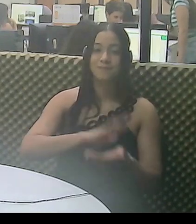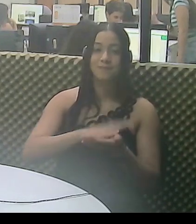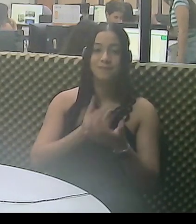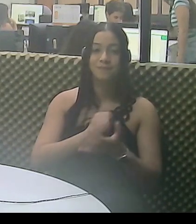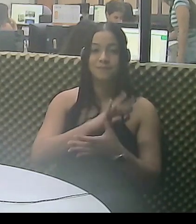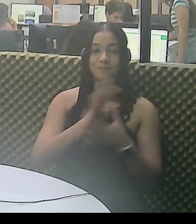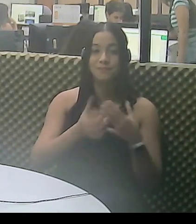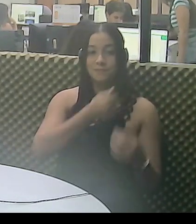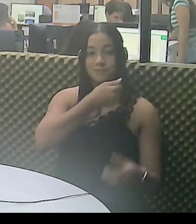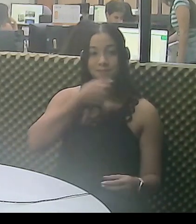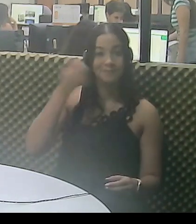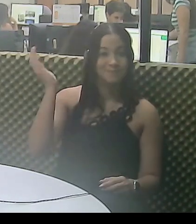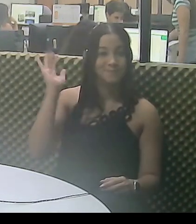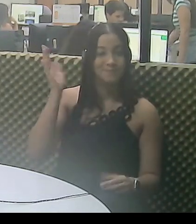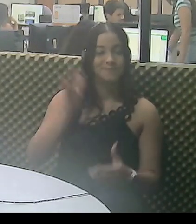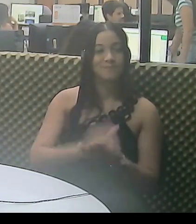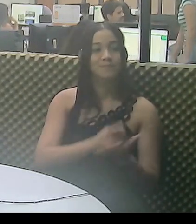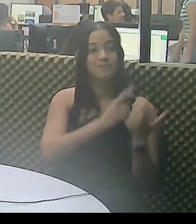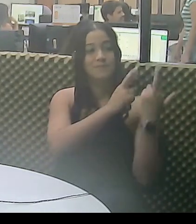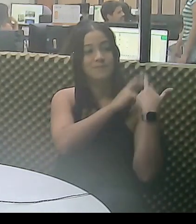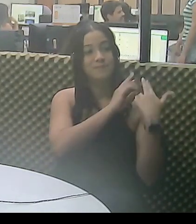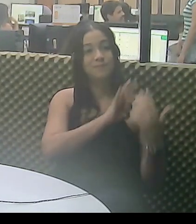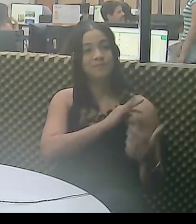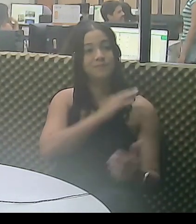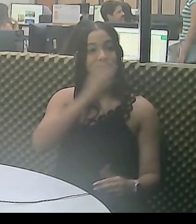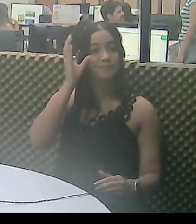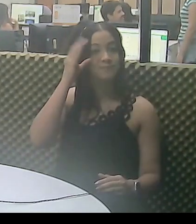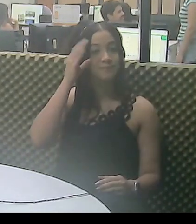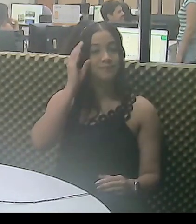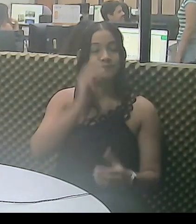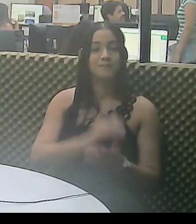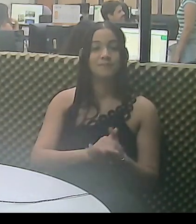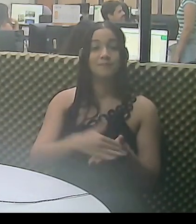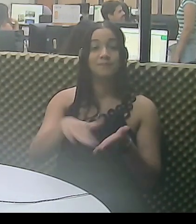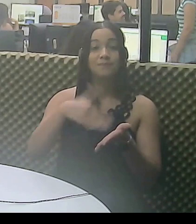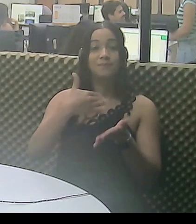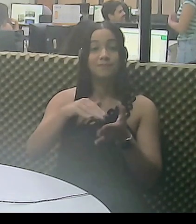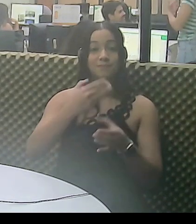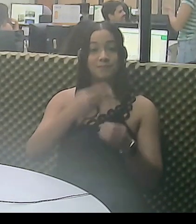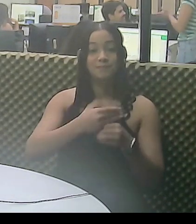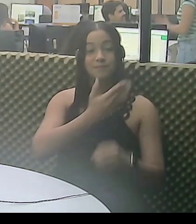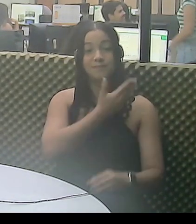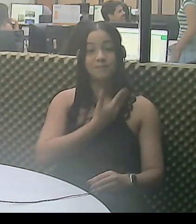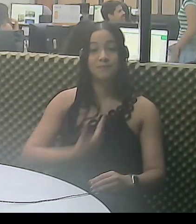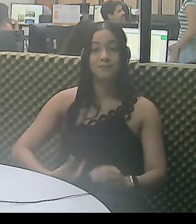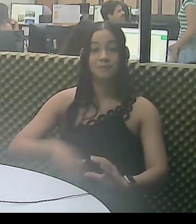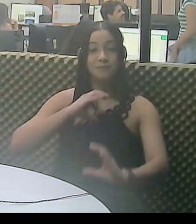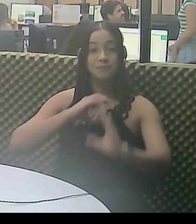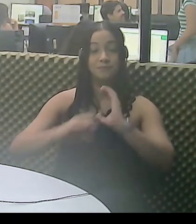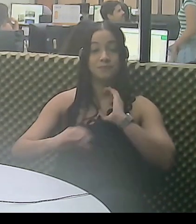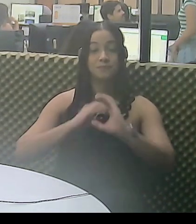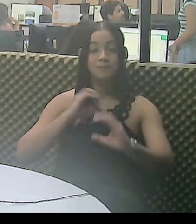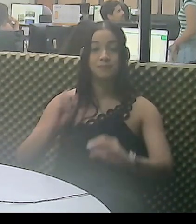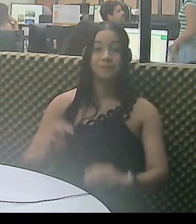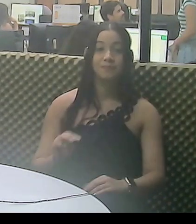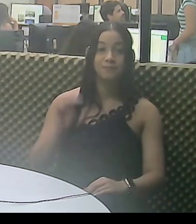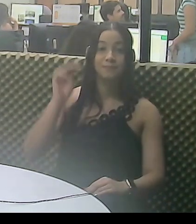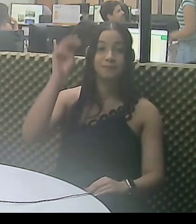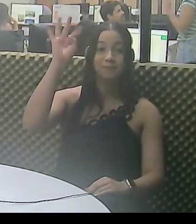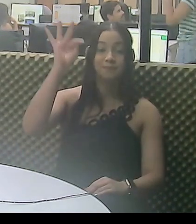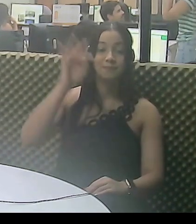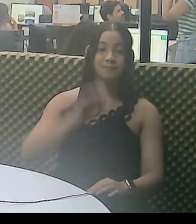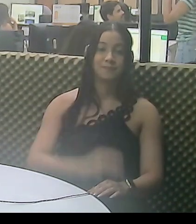Gianotti. Tradução em Libras, Amanda Valentim. Responsável técnico, Cristiano Silva. Secretário Municipal de Governo e